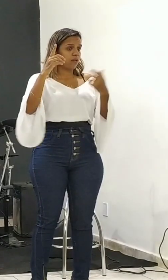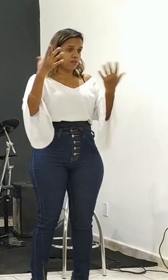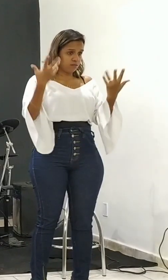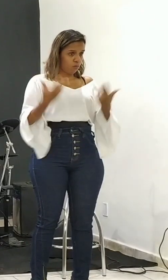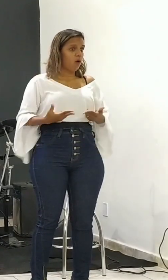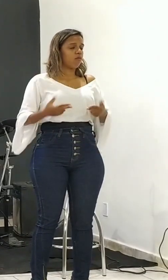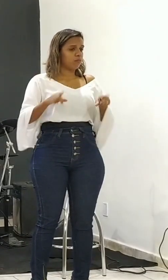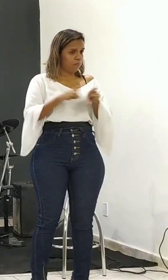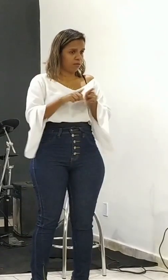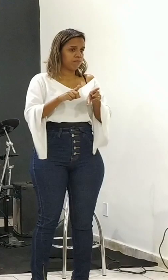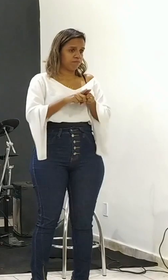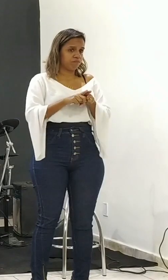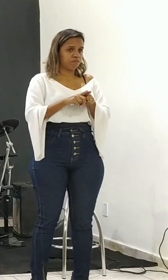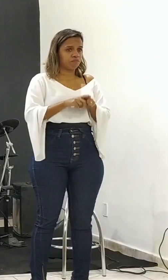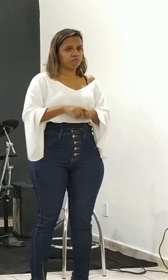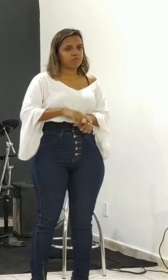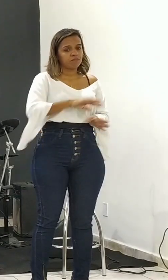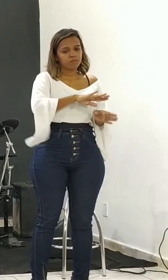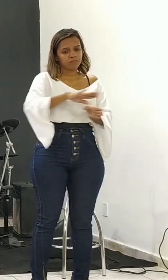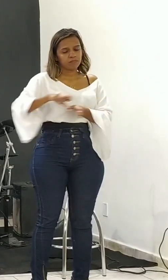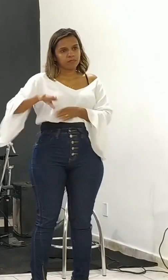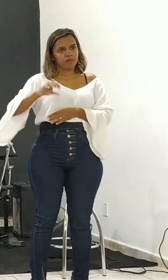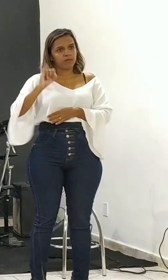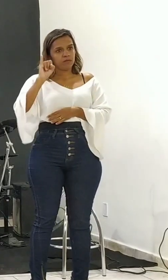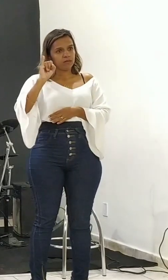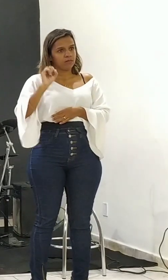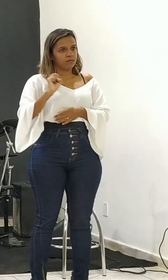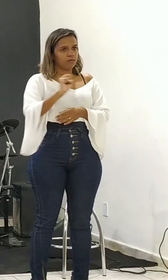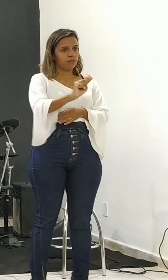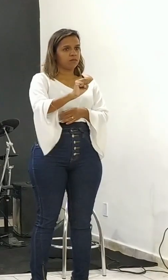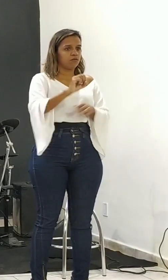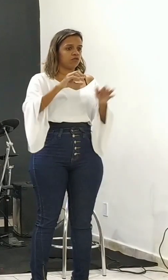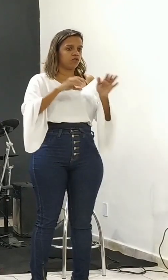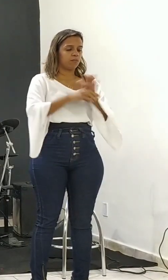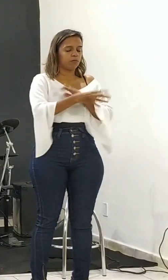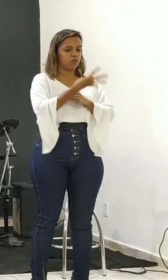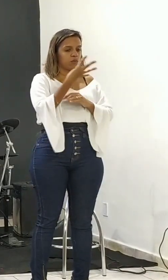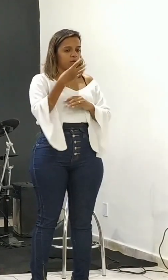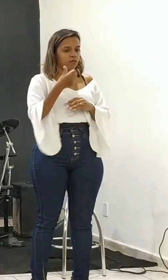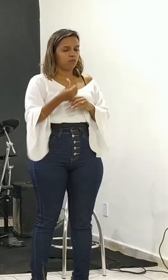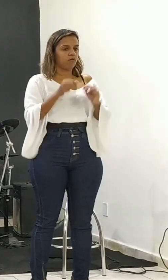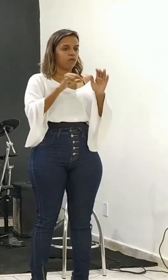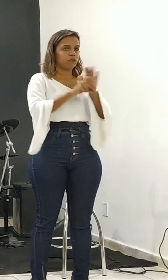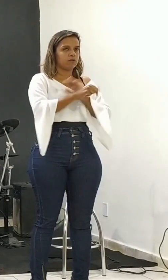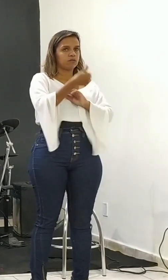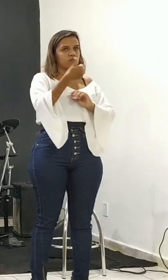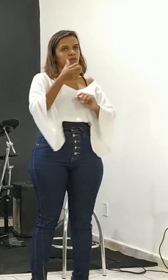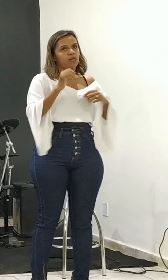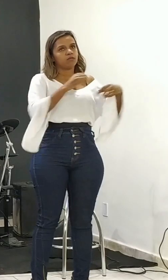conosco. Isaías capítulo 41, versículo 10.